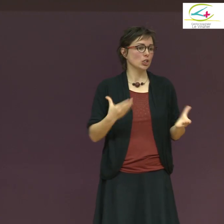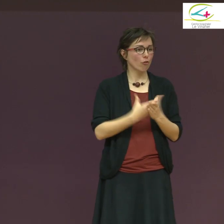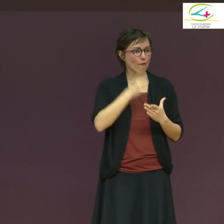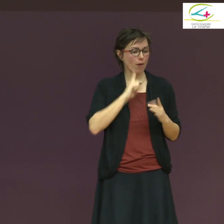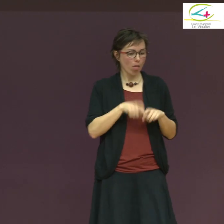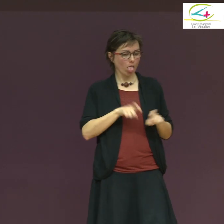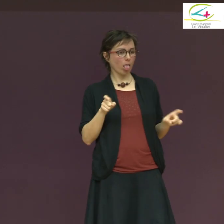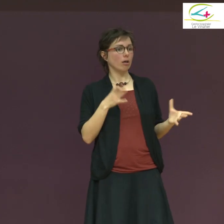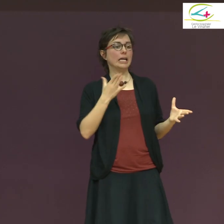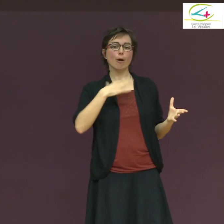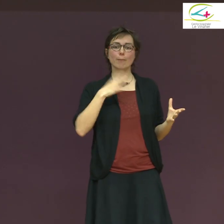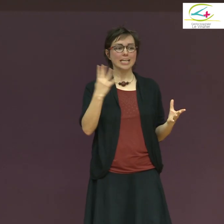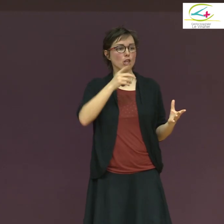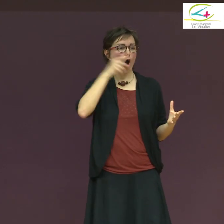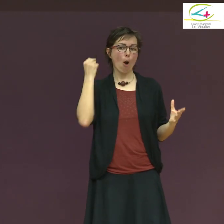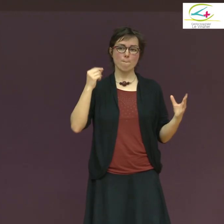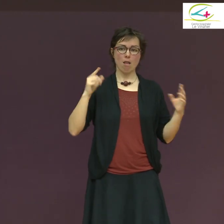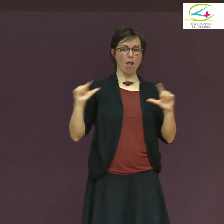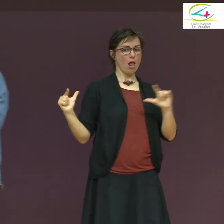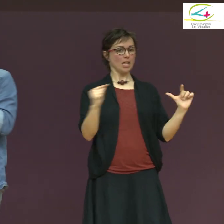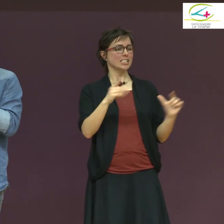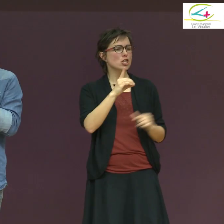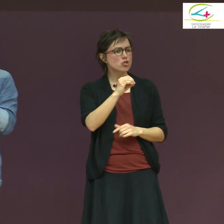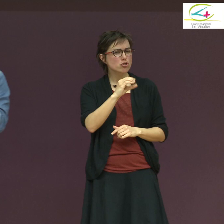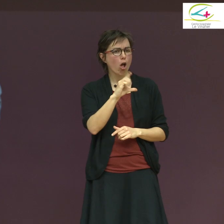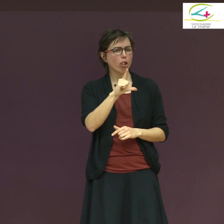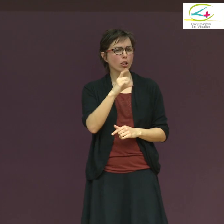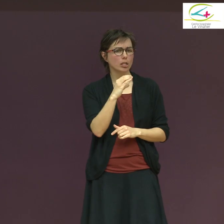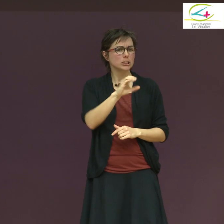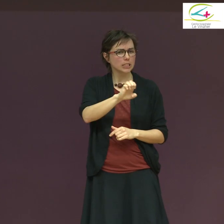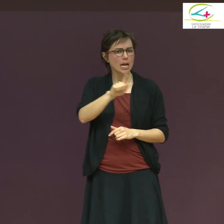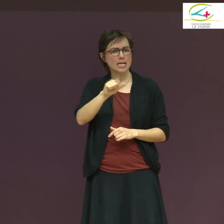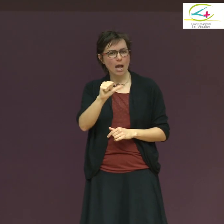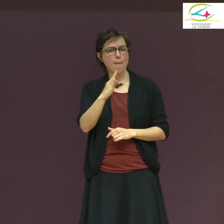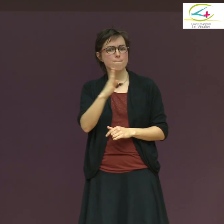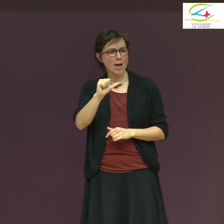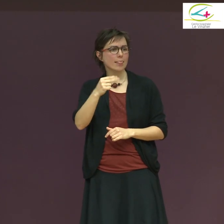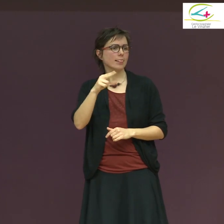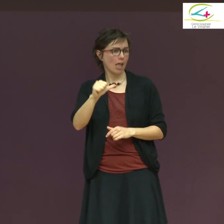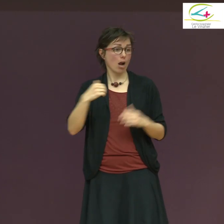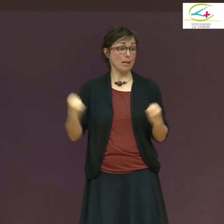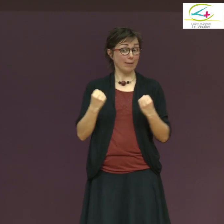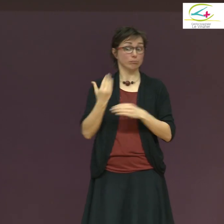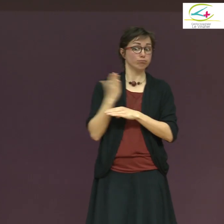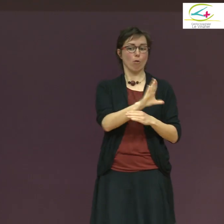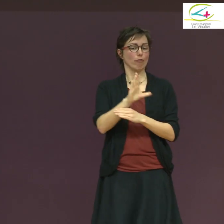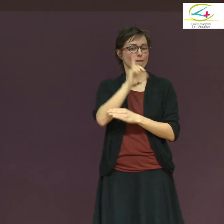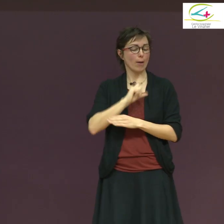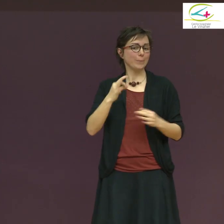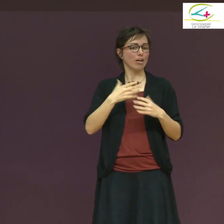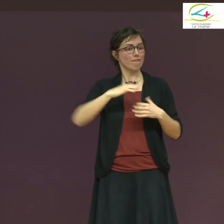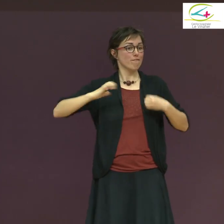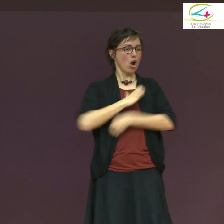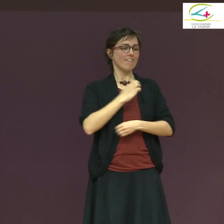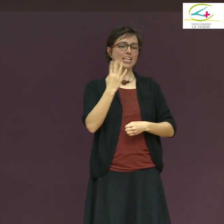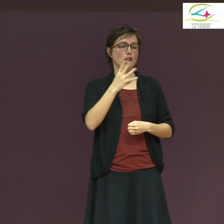quatre hommes. C'est Dolce & Gabbana qui fait ça. Donc il y a, vous voyez, là c'est un changement sociétal